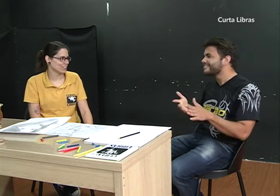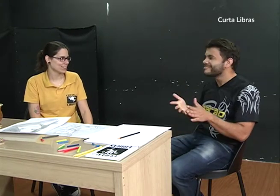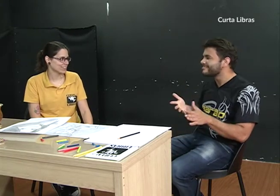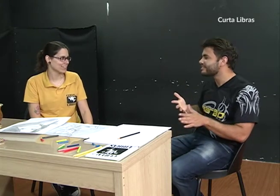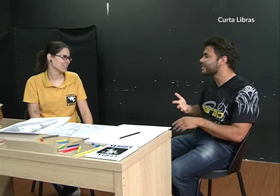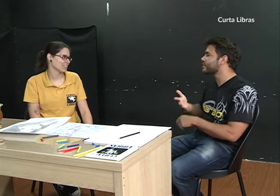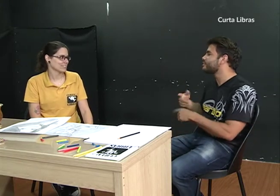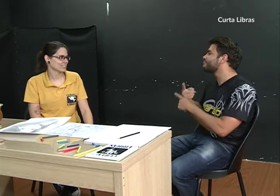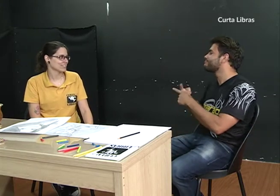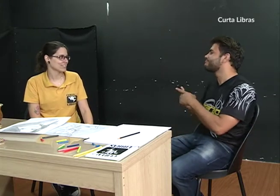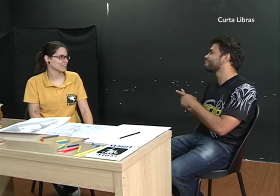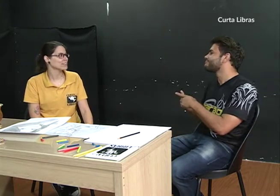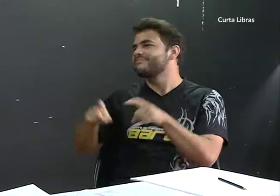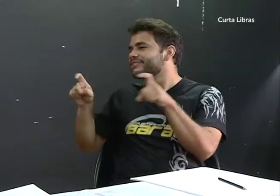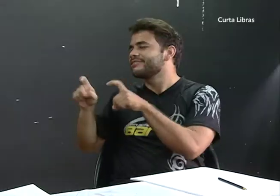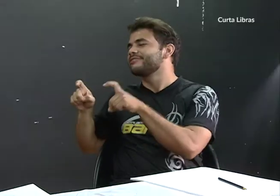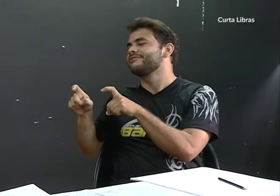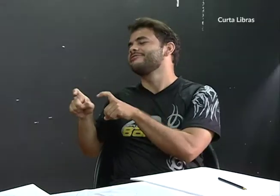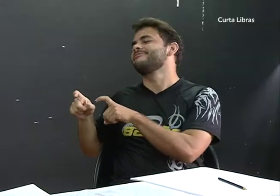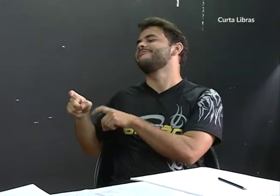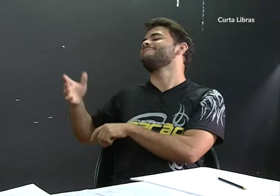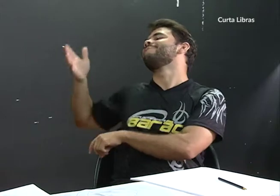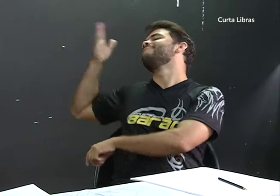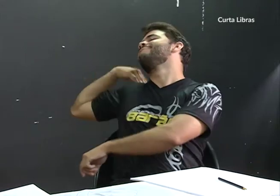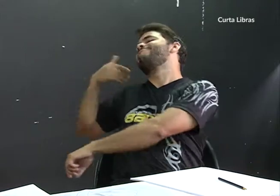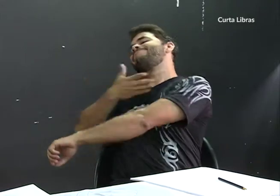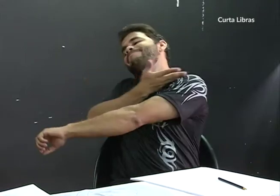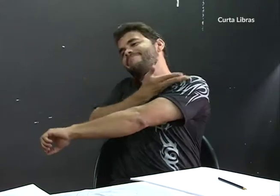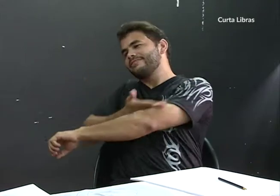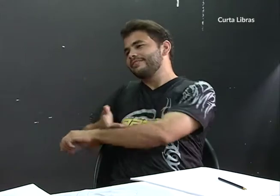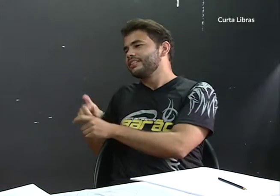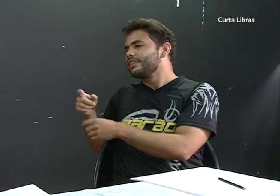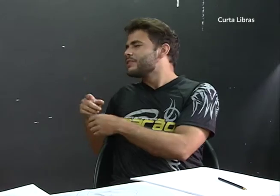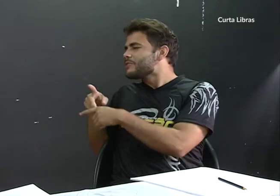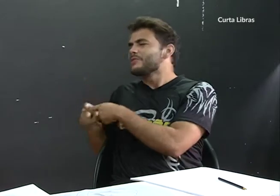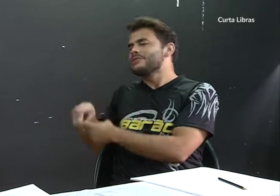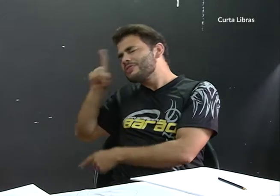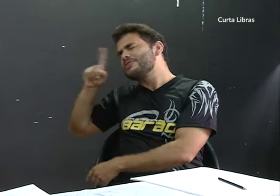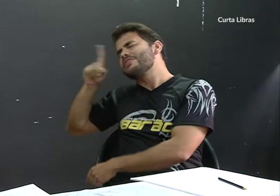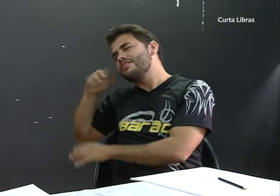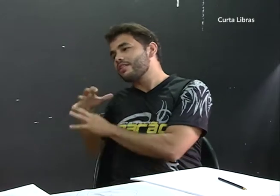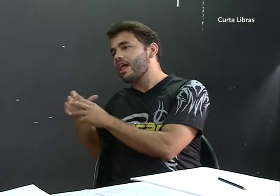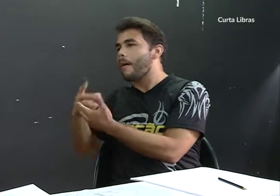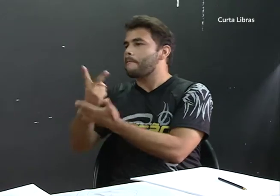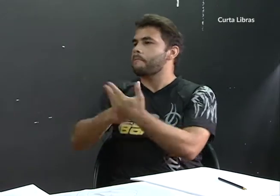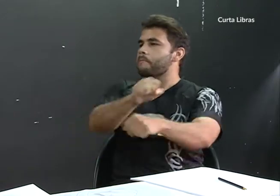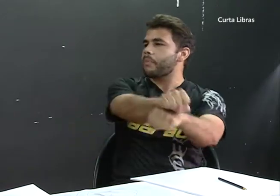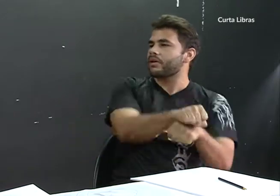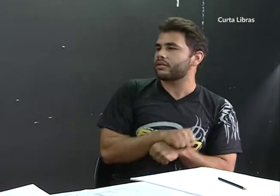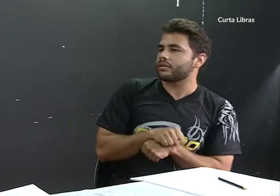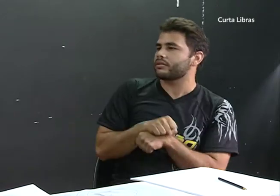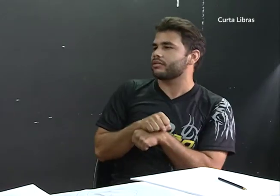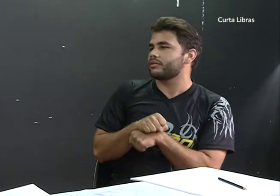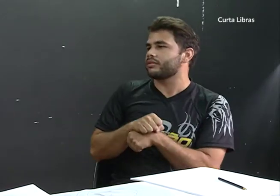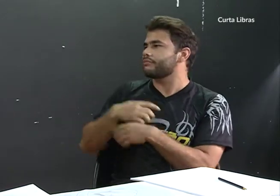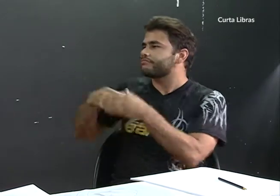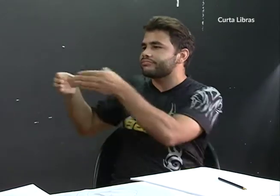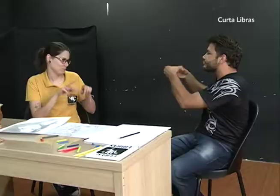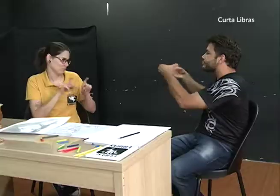eu também gosto na área de informática. Trabalho com isso todo dia. Tenho muitos amigos que também gostam dessa área e me influenciaram. Então, acabei deixando meio